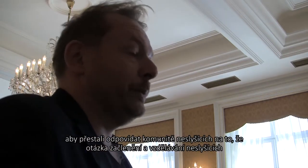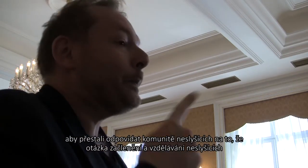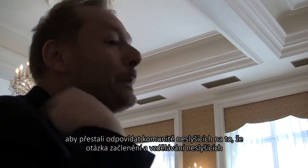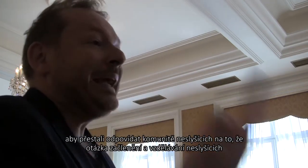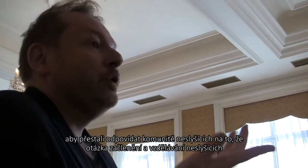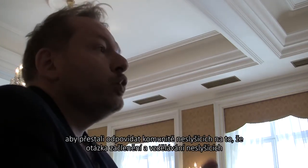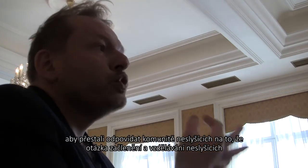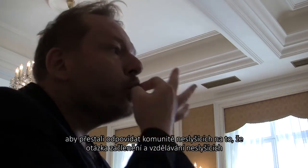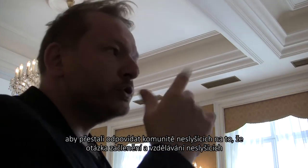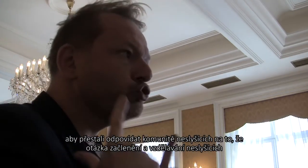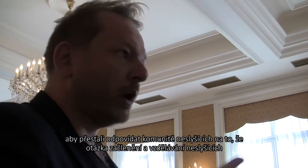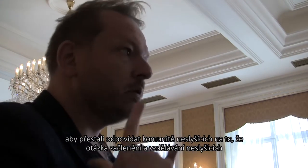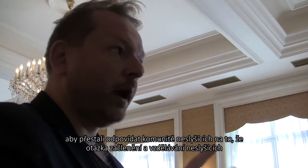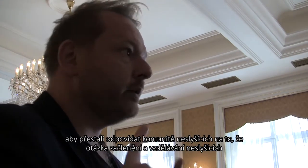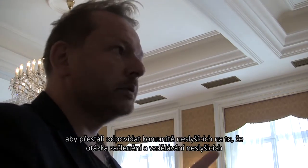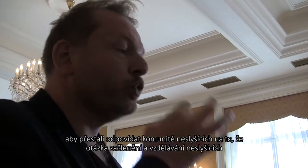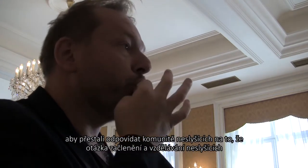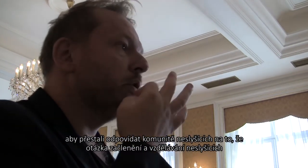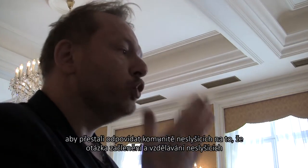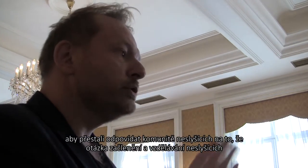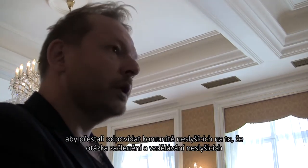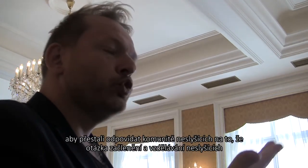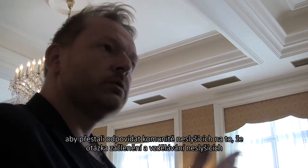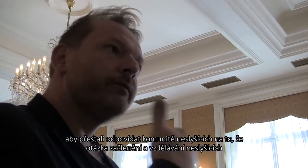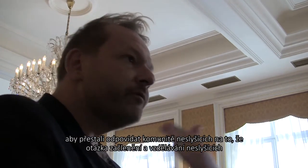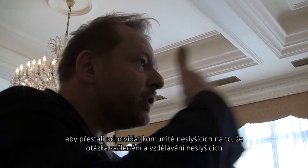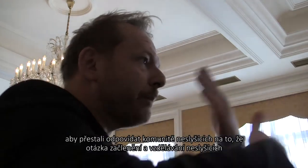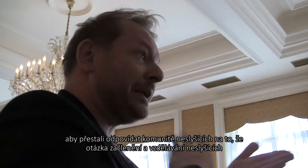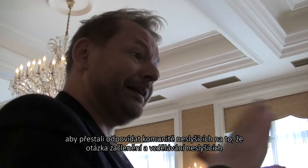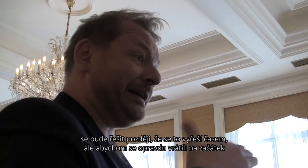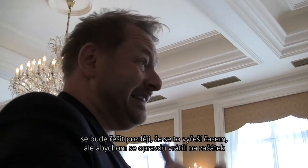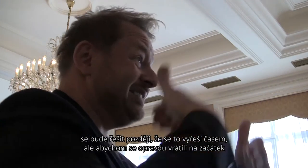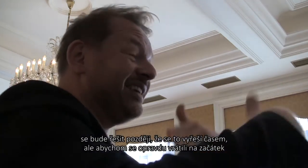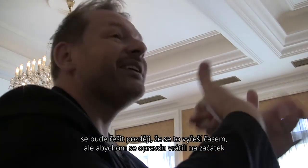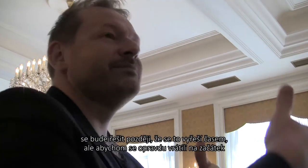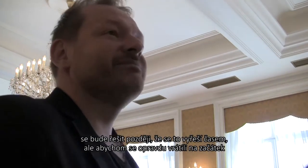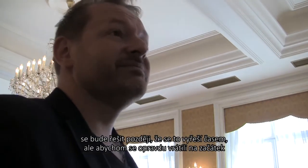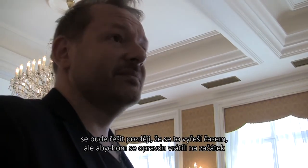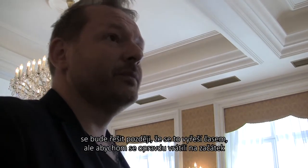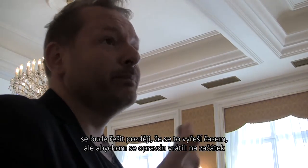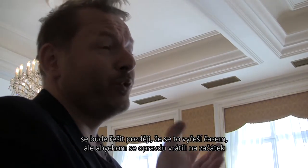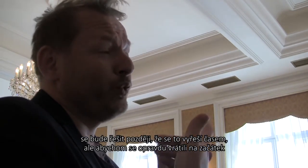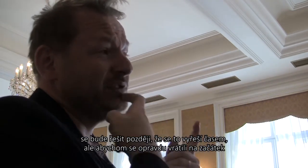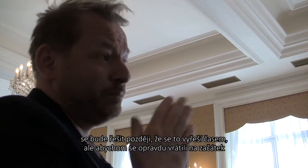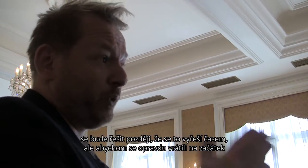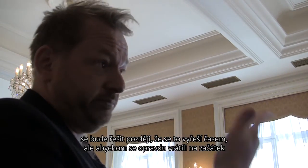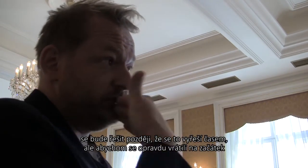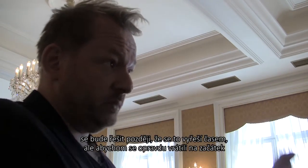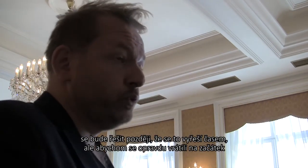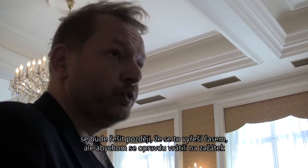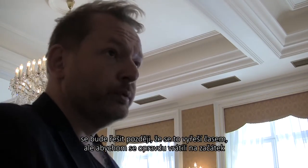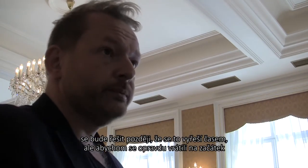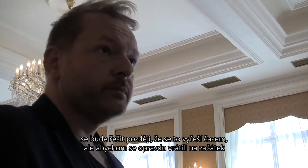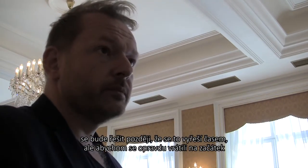přestali odpovídat komunitě neslyšících na to, že otázka začlenění a vzdělávání neslyšících se bude řešit později, že se to vyřeší